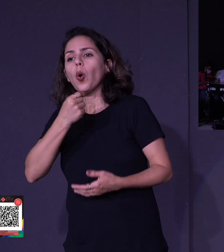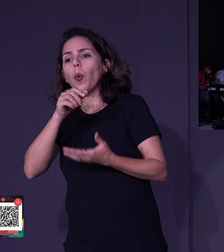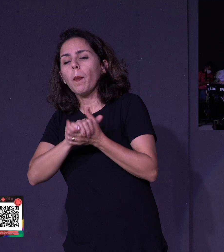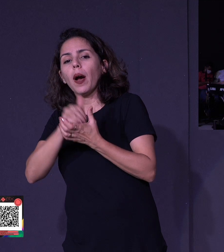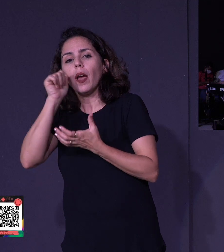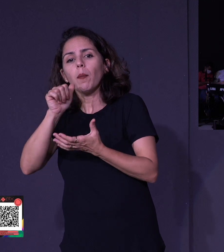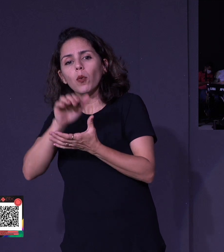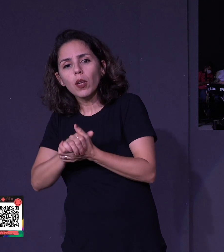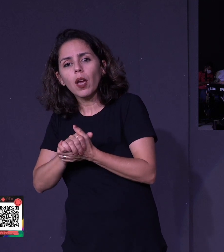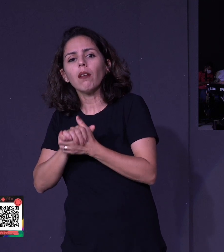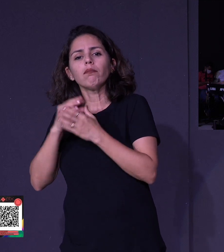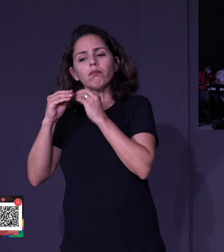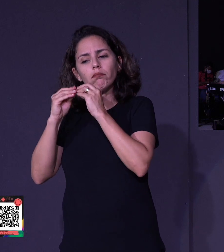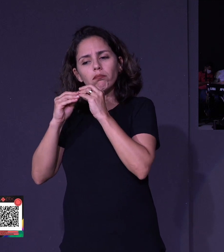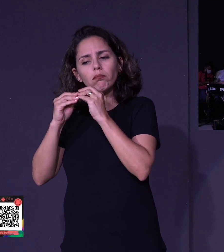Sexo que Deus Criou.